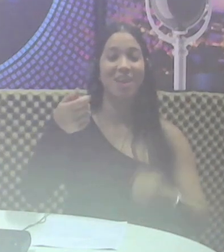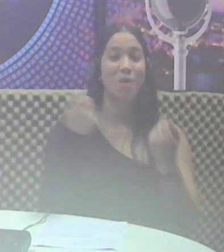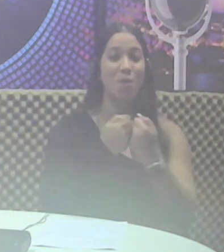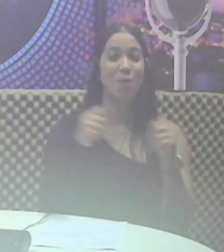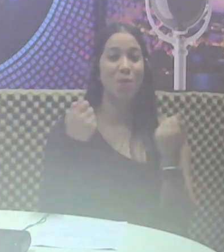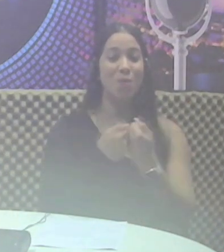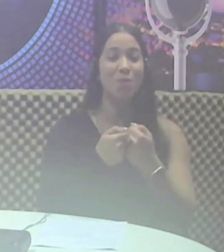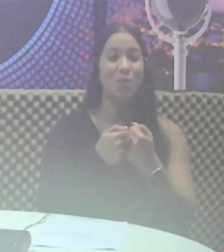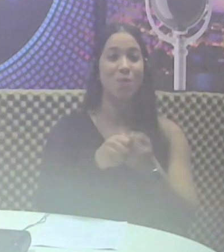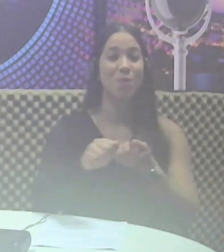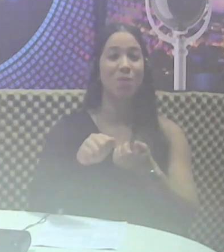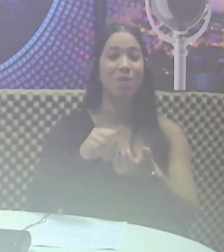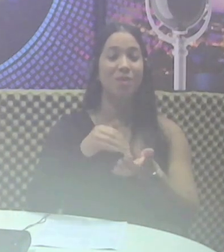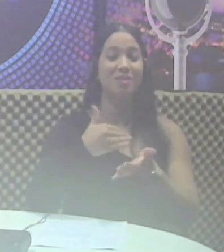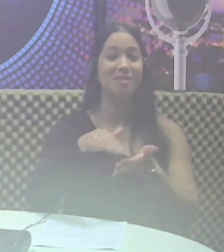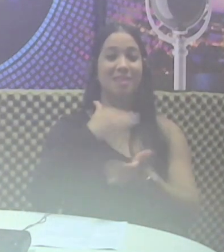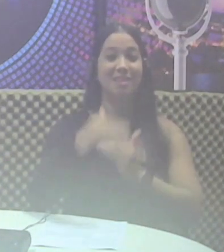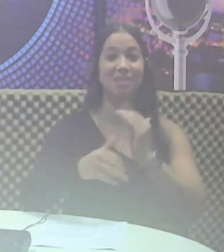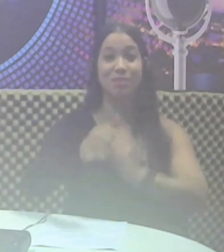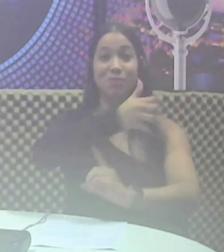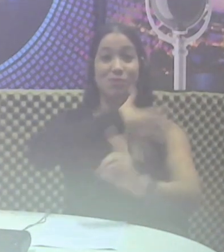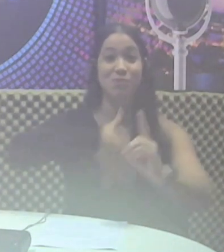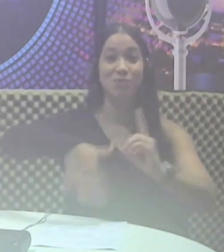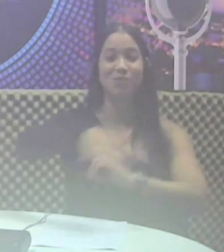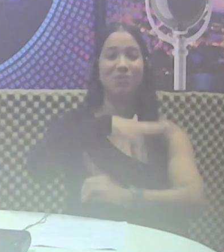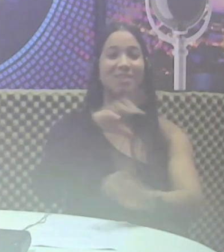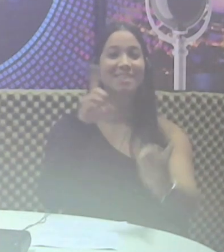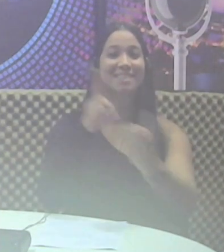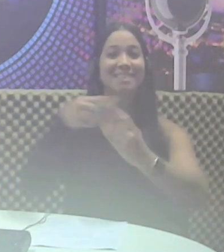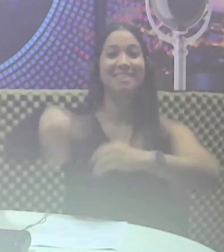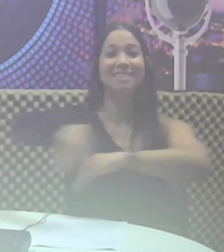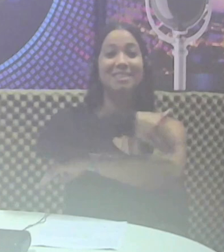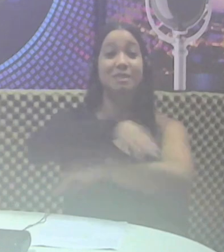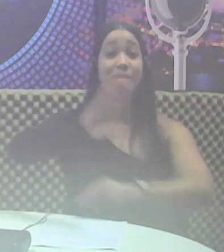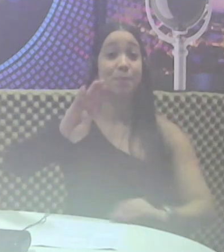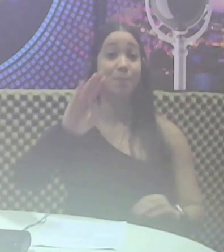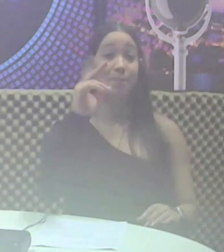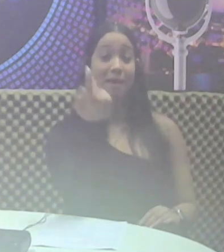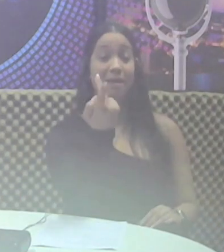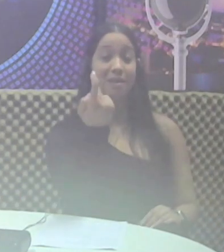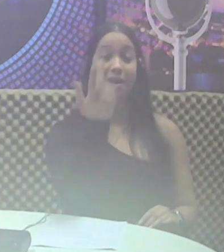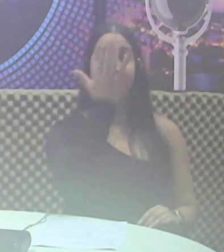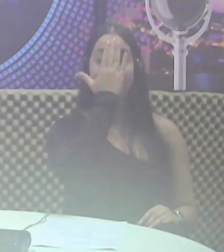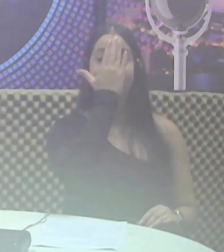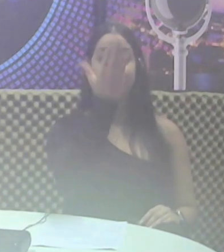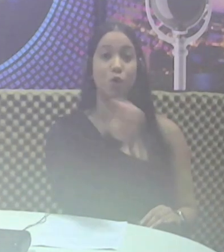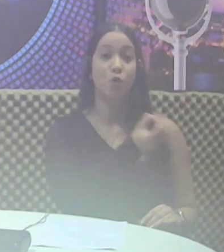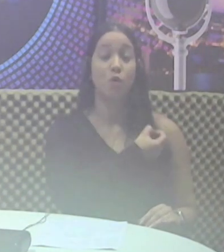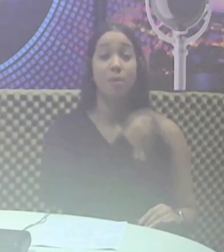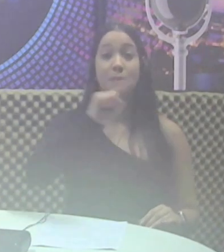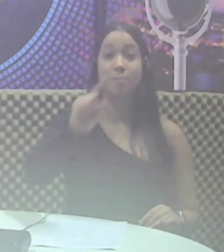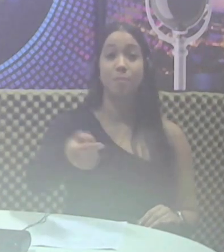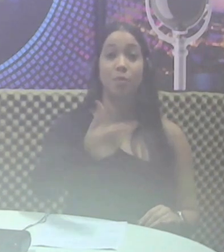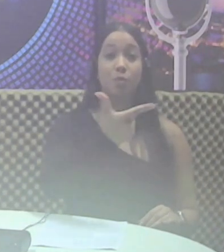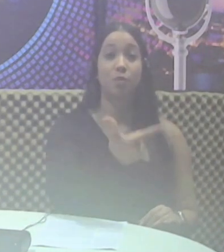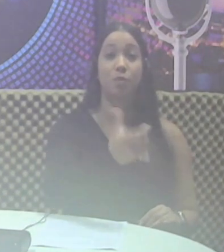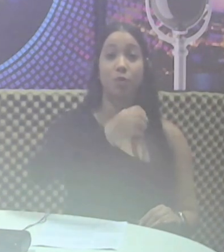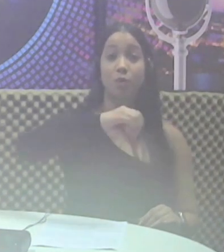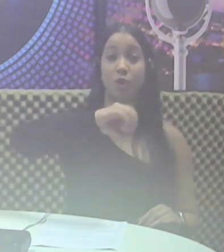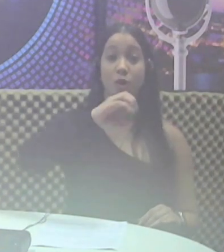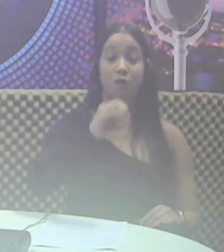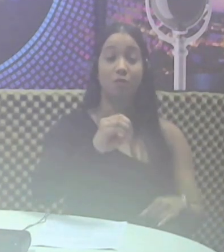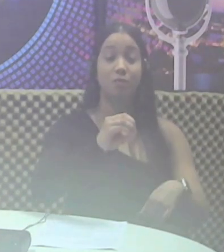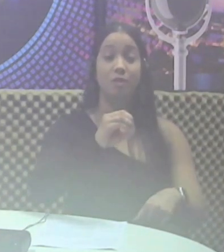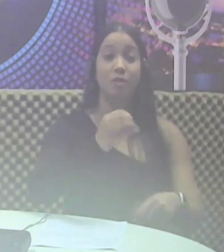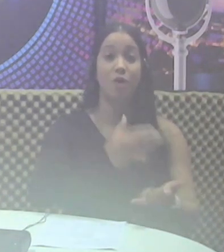de Desenvolvimento Social atenderá na Avenida Belo Horizonte, em frente ao número 1290, a partir